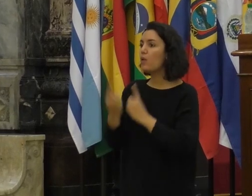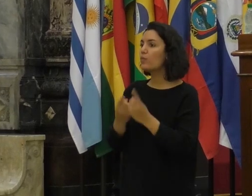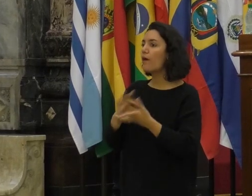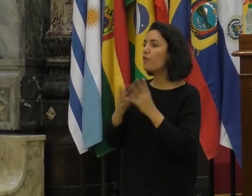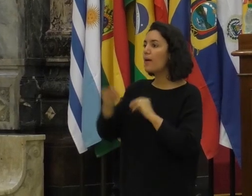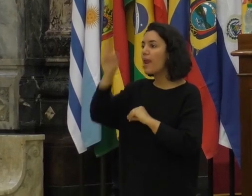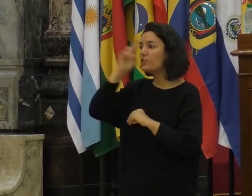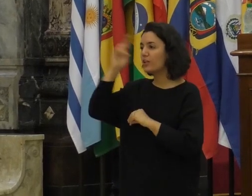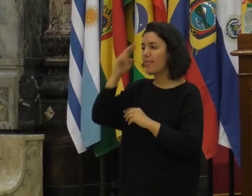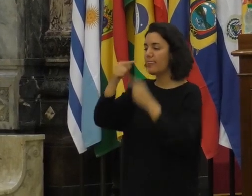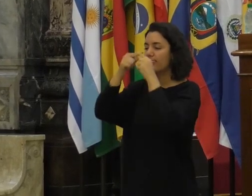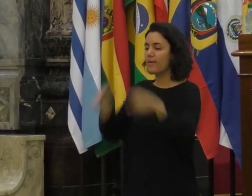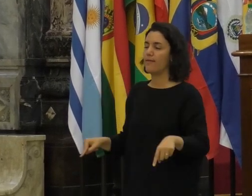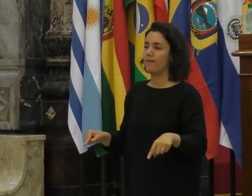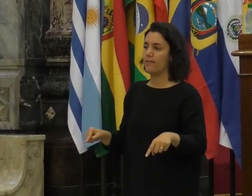racionalidad diferente,